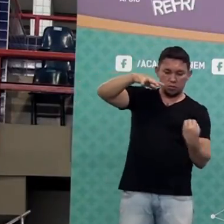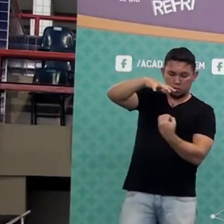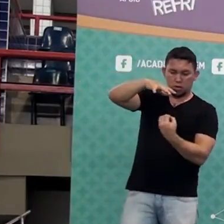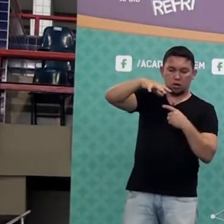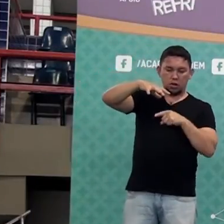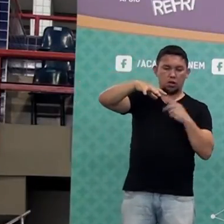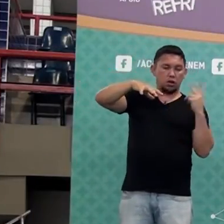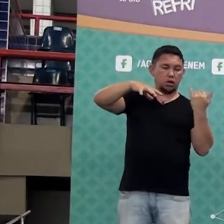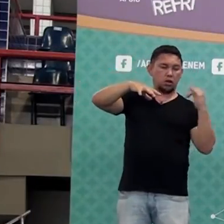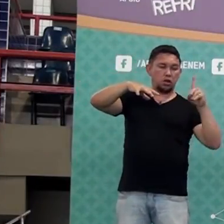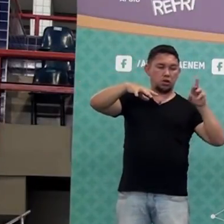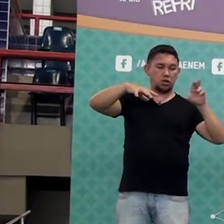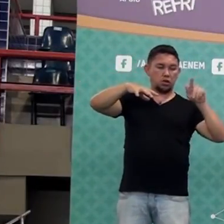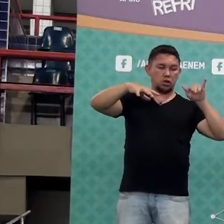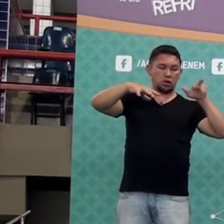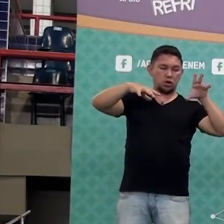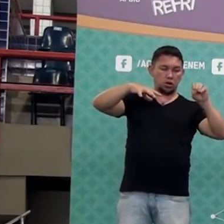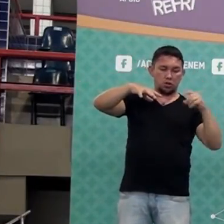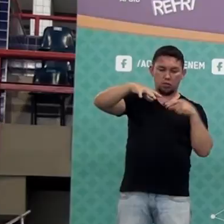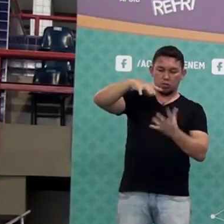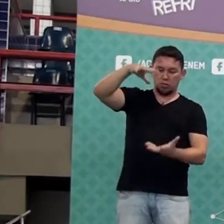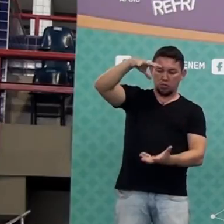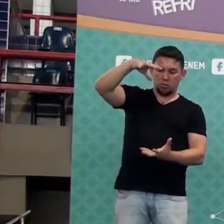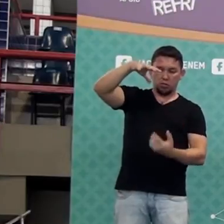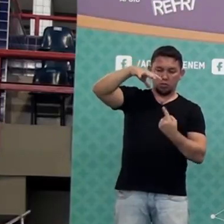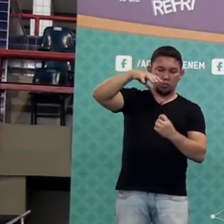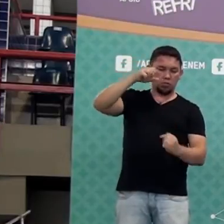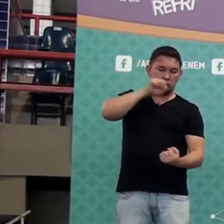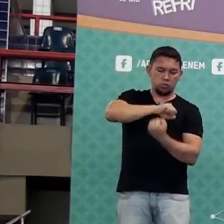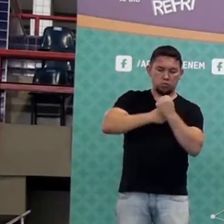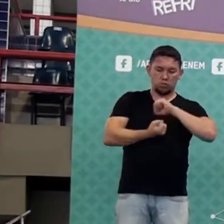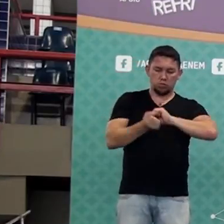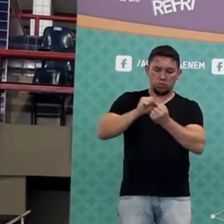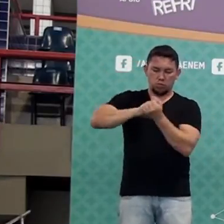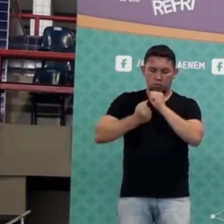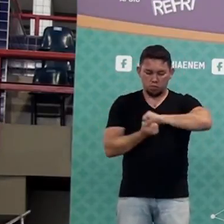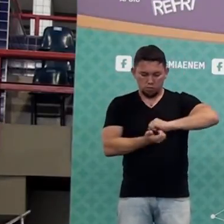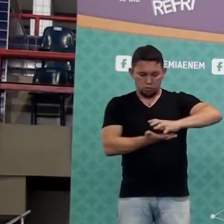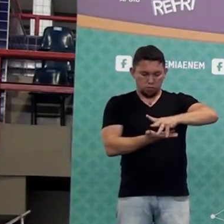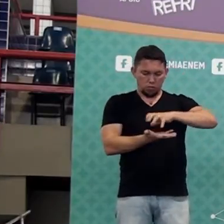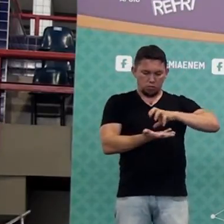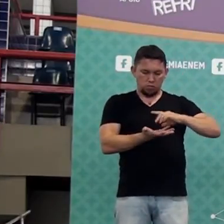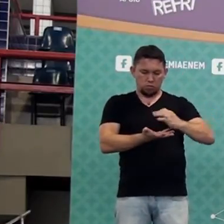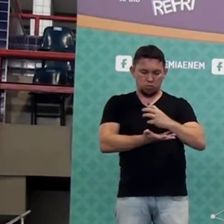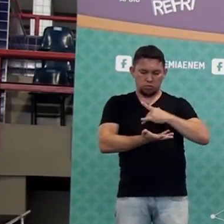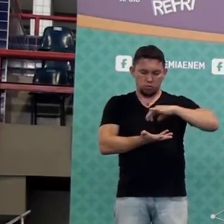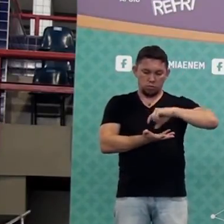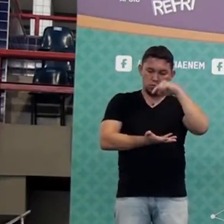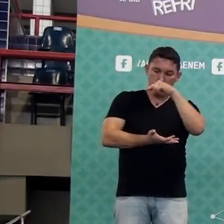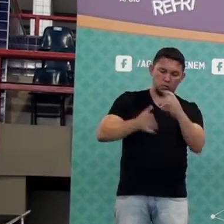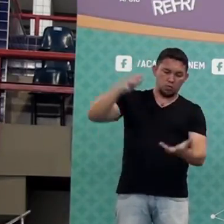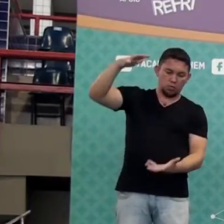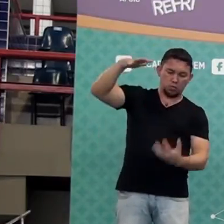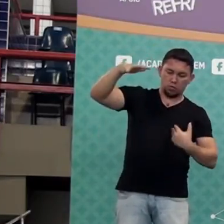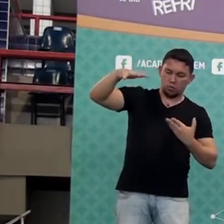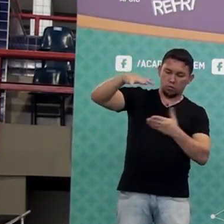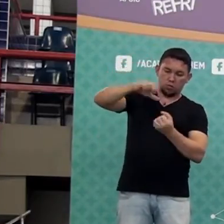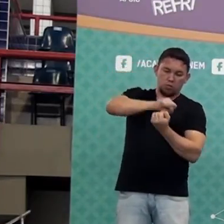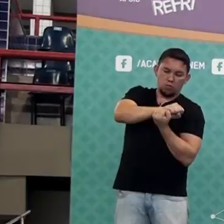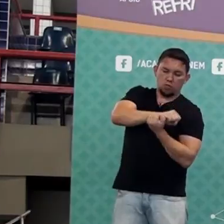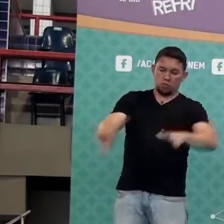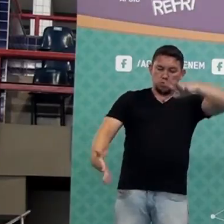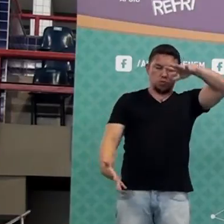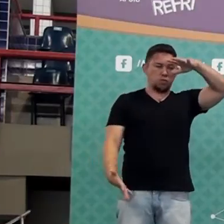hidrogênio. O que é a bomba de hidrogênio? É uma bomba de fusão nuclear. Mas a bomba, o objetivo é o quê?